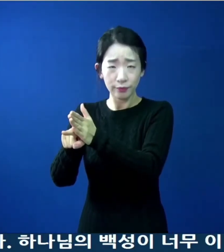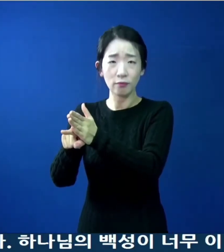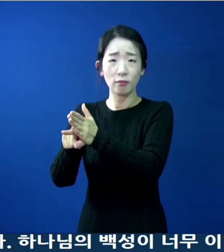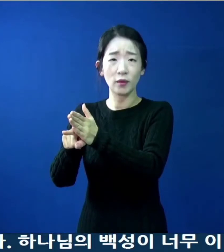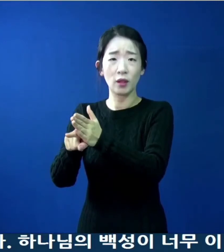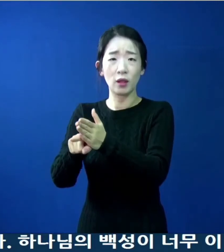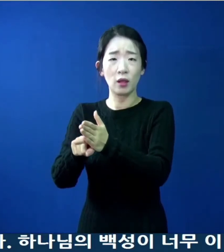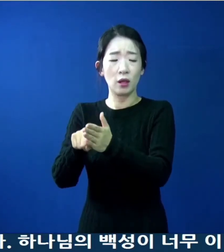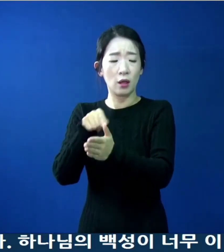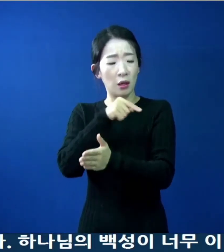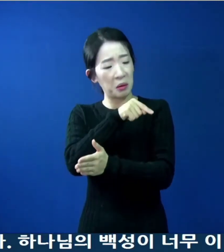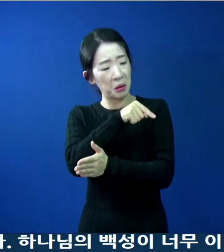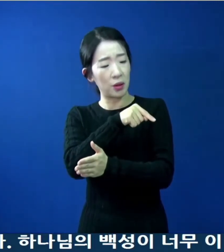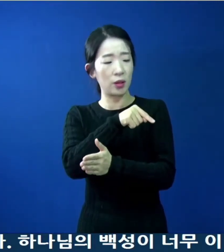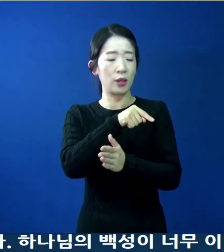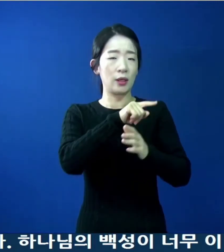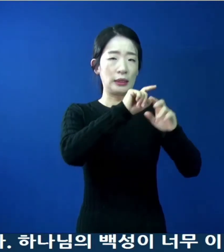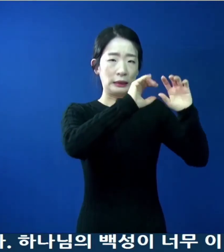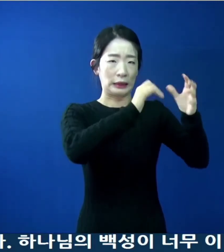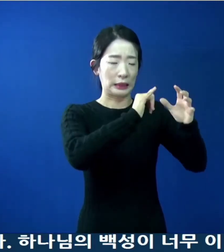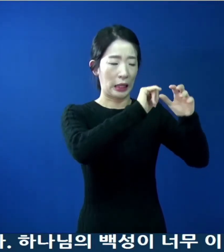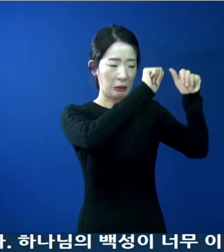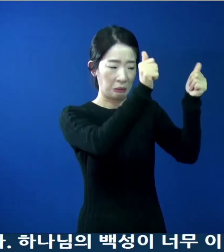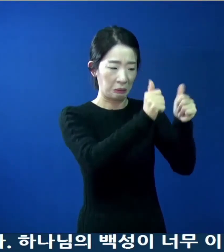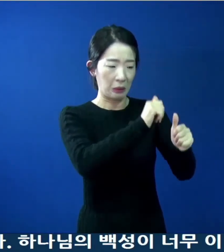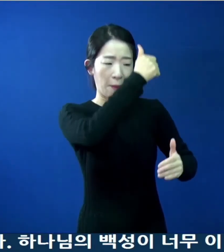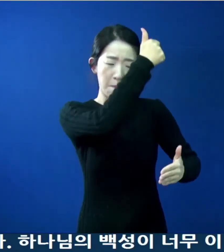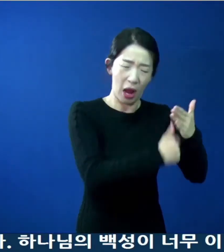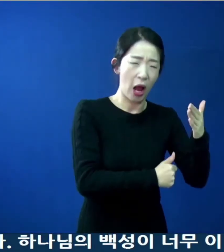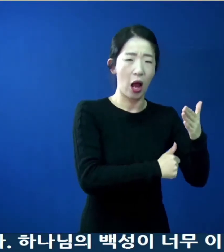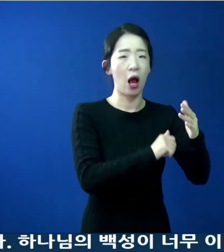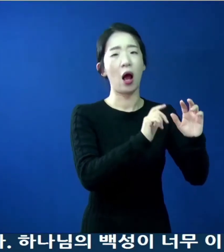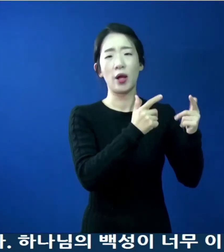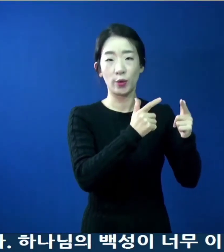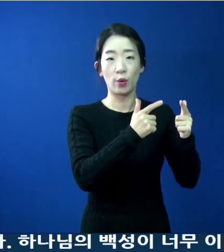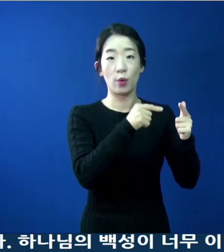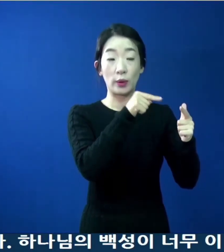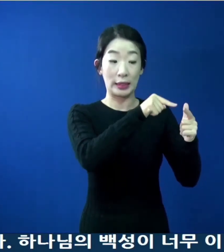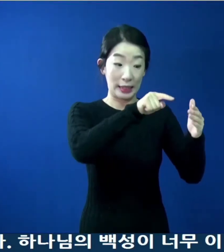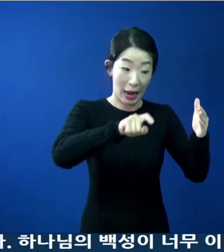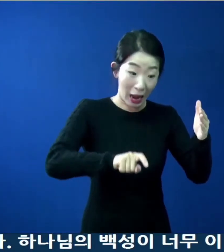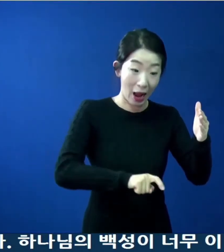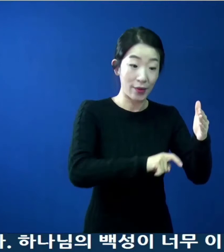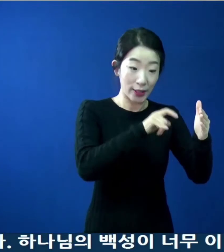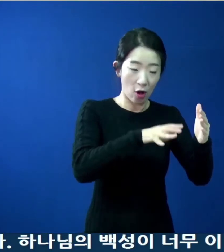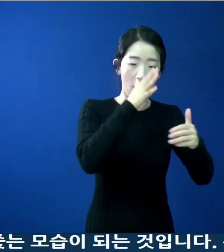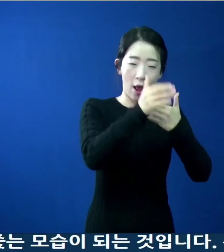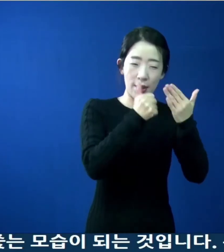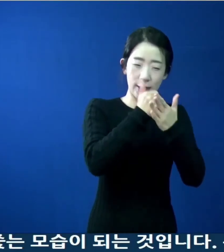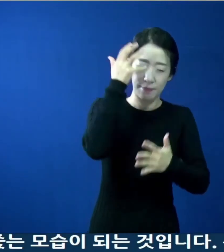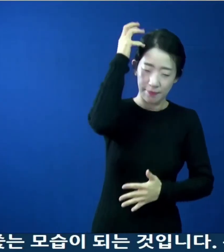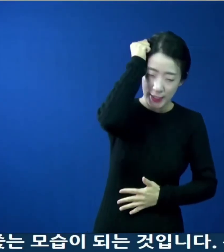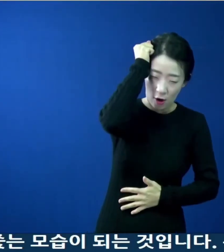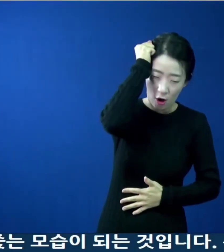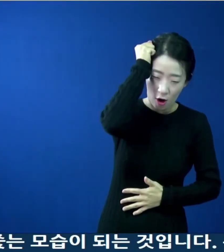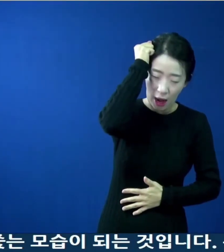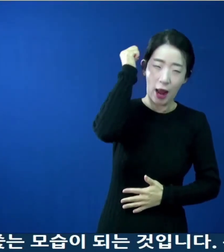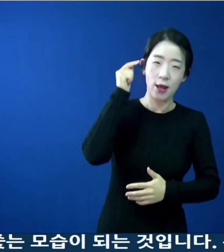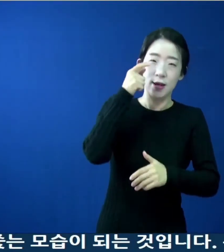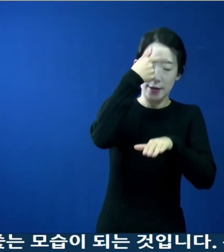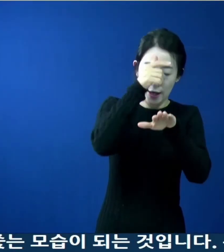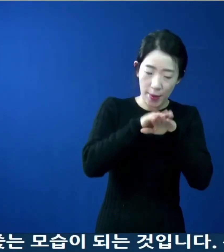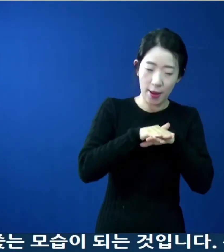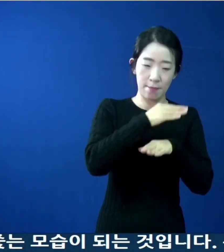쉽게 빠져들기 쉬운 세상 속에 침몰하는 삶이 아니라 그 가운데서 하나님을 기억하며 하나님을 제대로